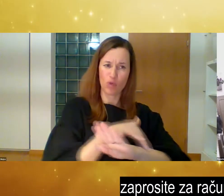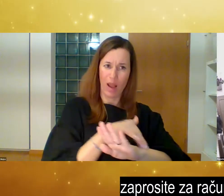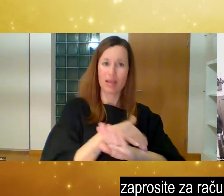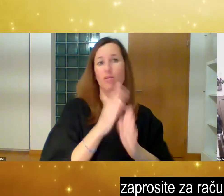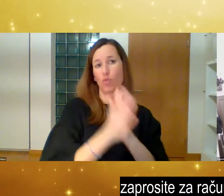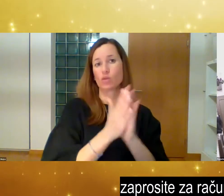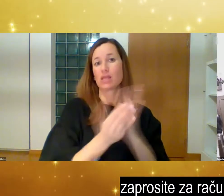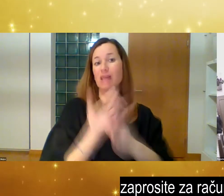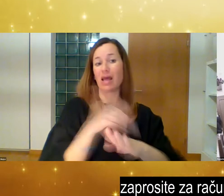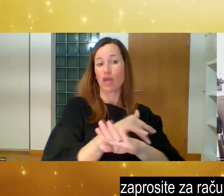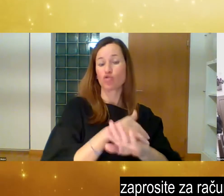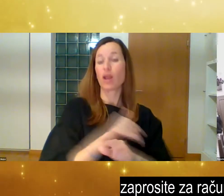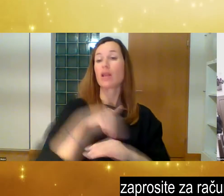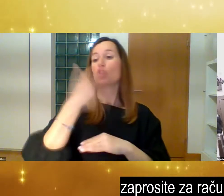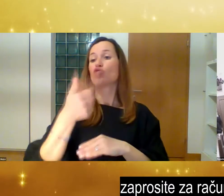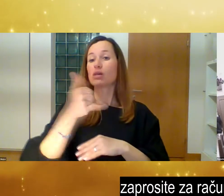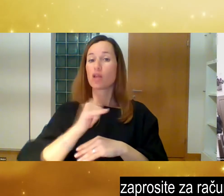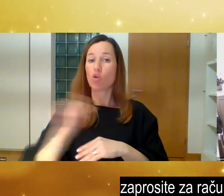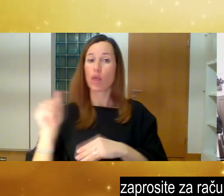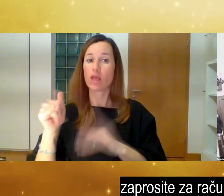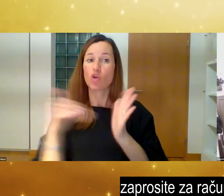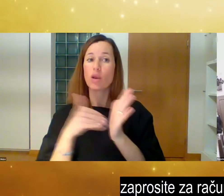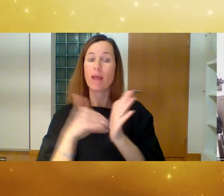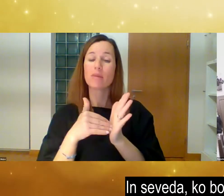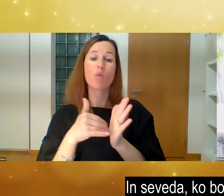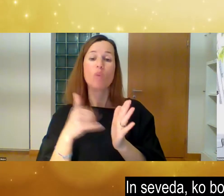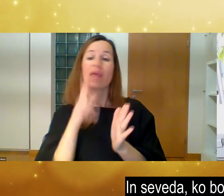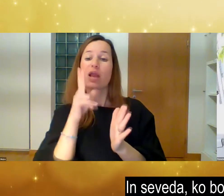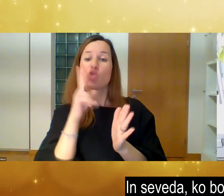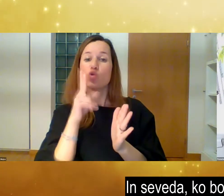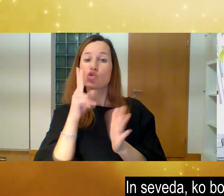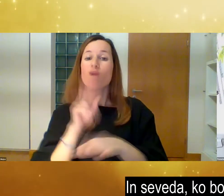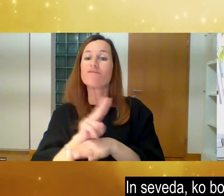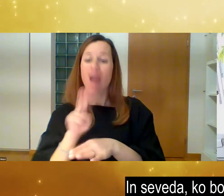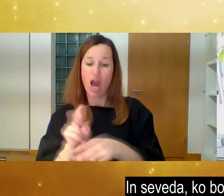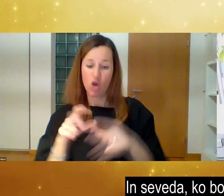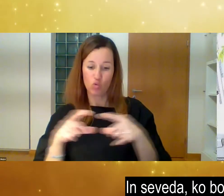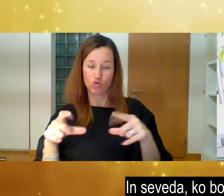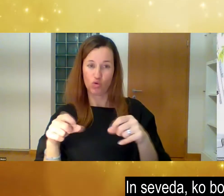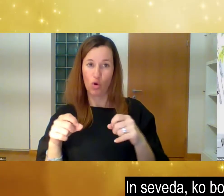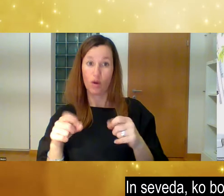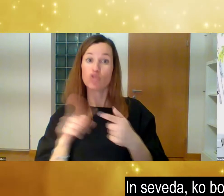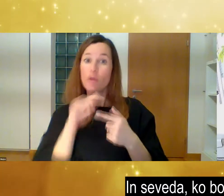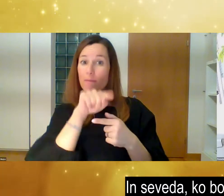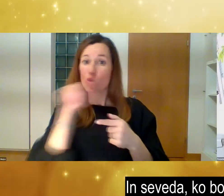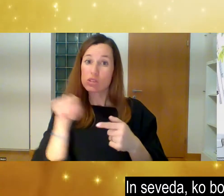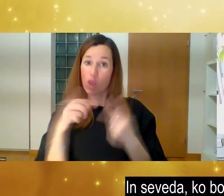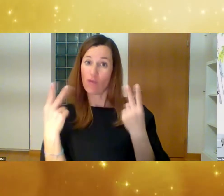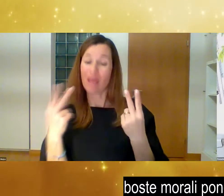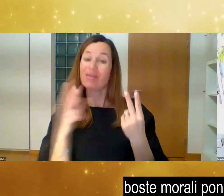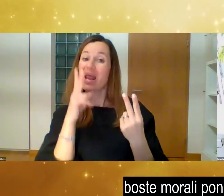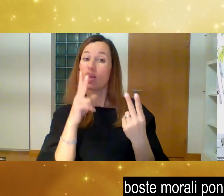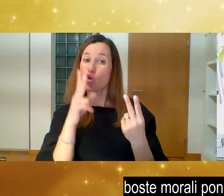računalnik, čez eno leto rabite elektronsko varuško. In seveda, ko boste uveljavljali elektronsko